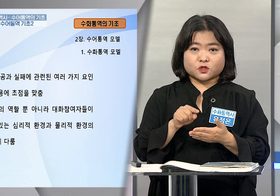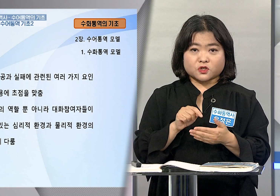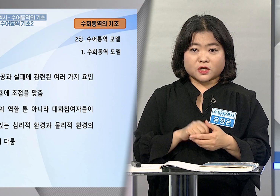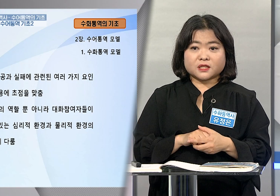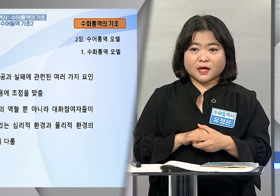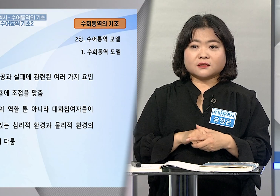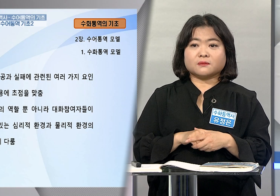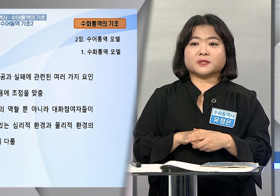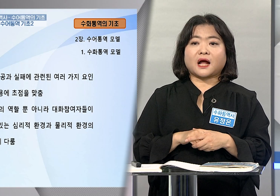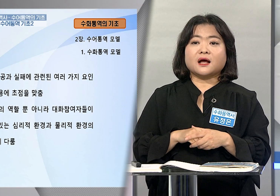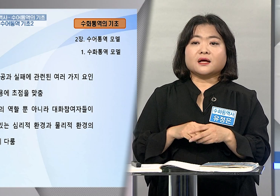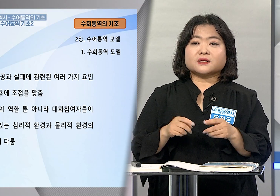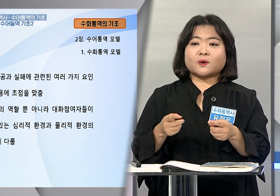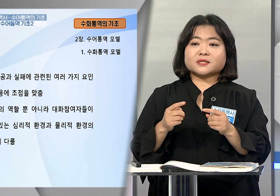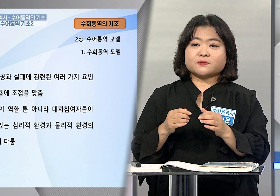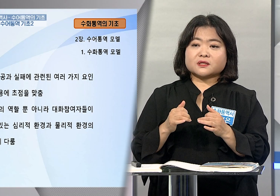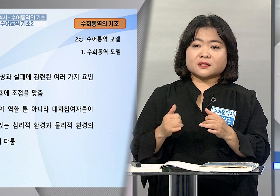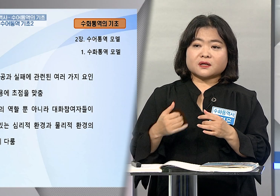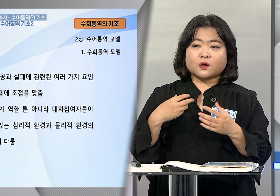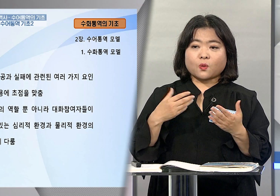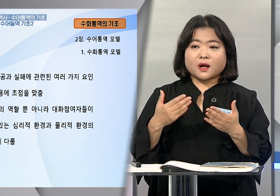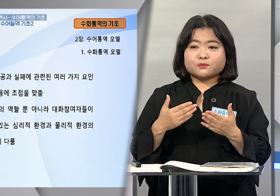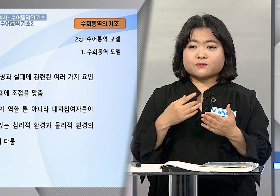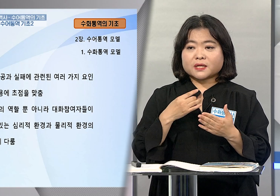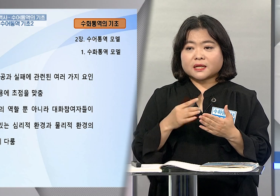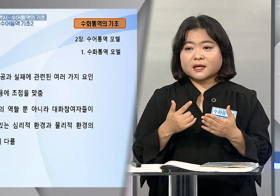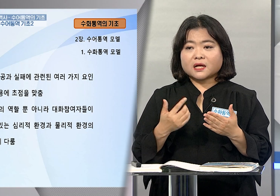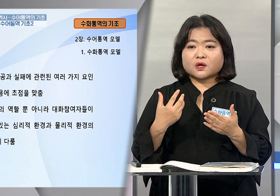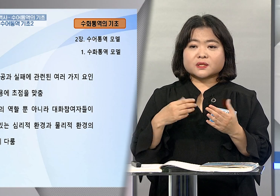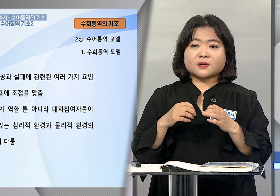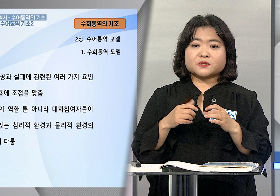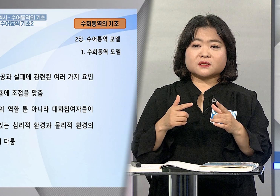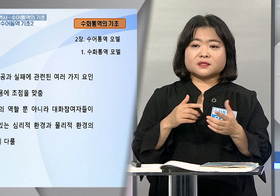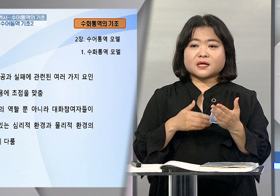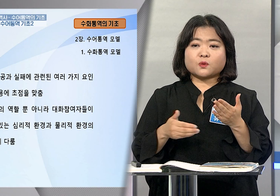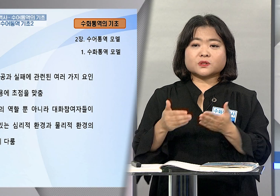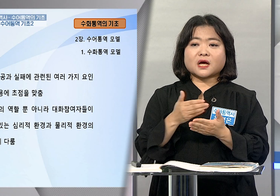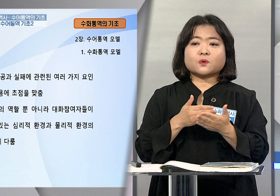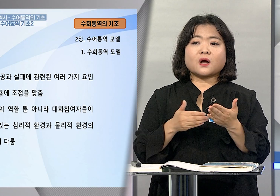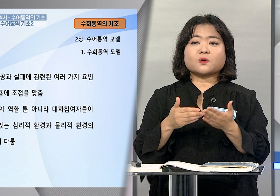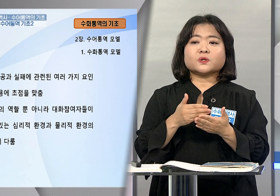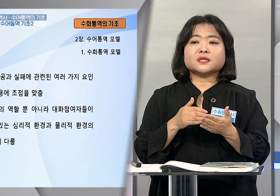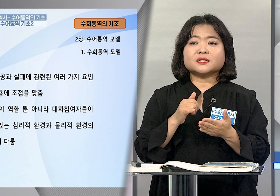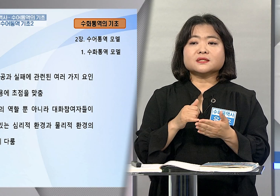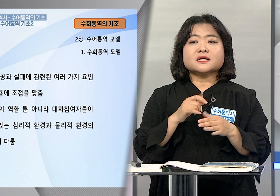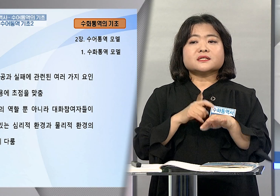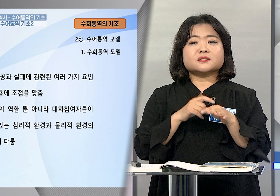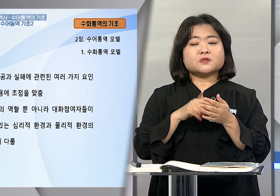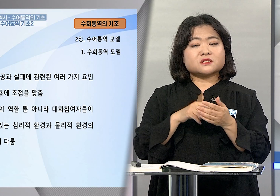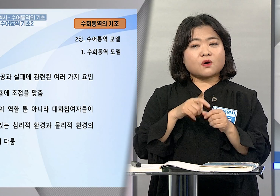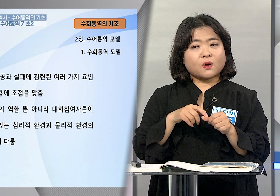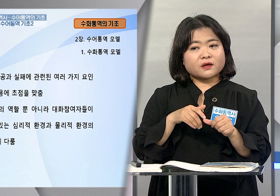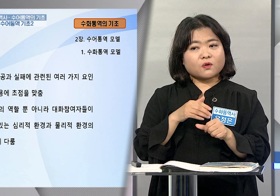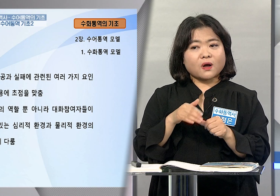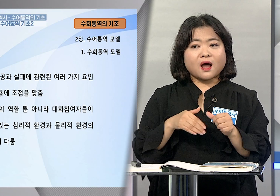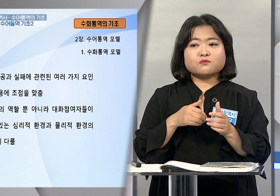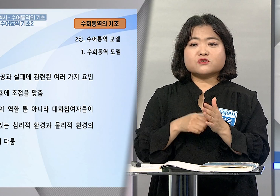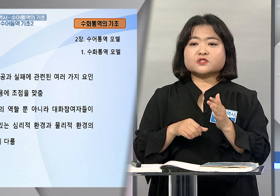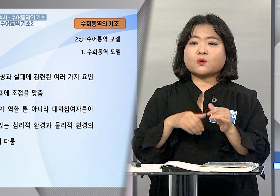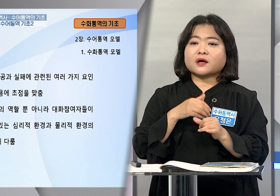맞춰져 있다는 겁니다. 대화 참여자들의 역할뿐만 아니라 대화 참여자들이 상호작용하고 있는 심리적 환경과 물리적